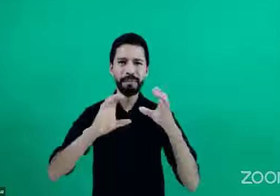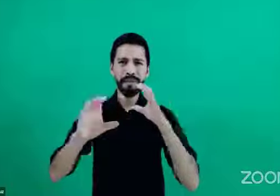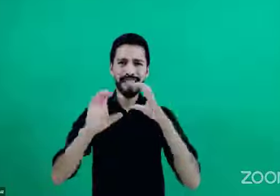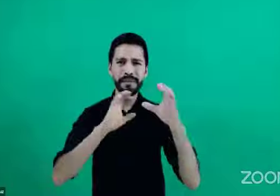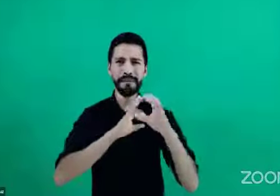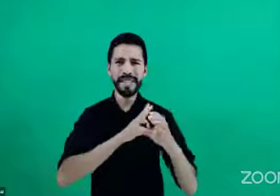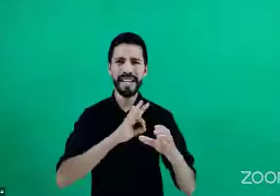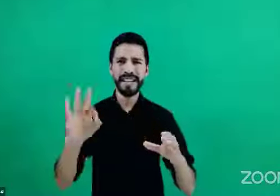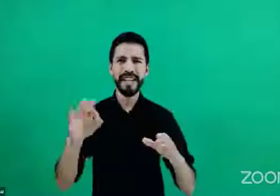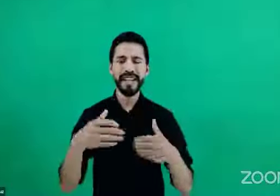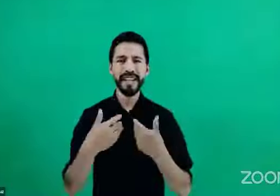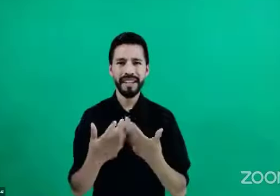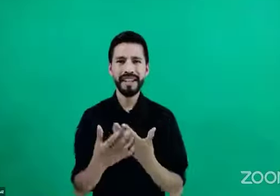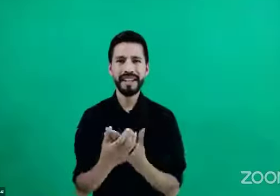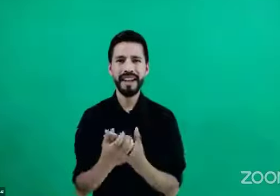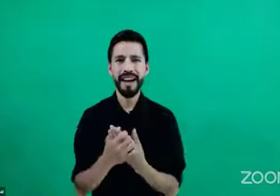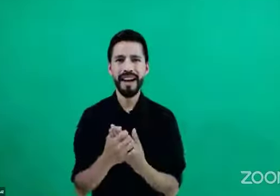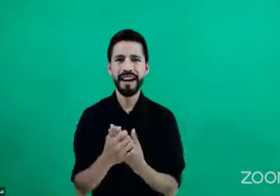sorda, puedes empezar